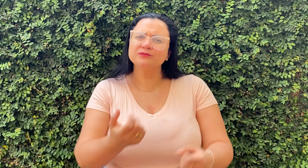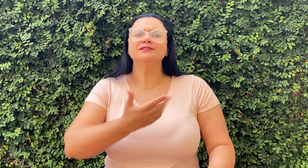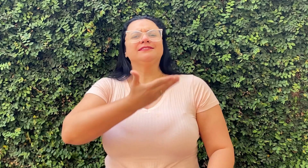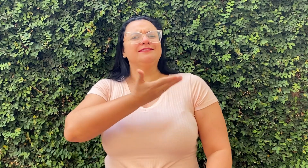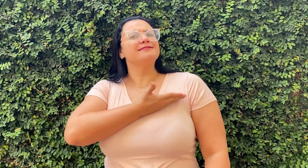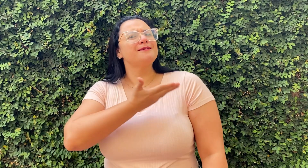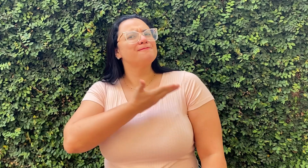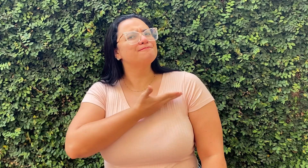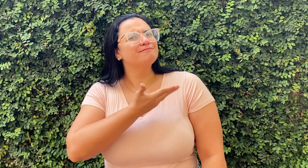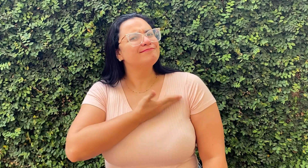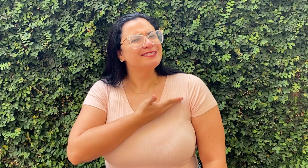Vamos ser amigos?